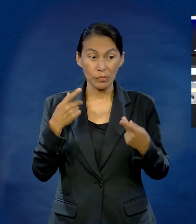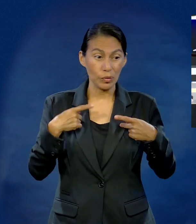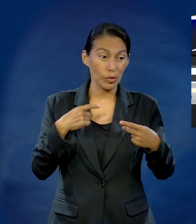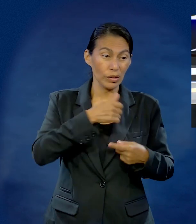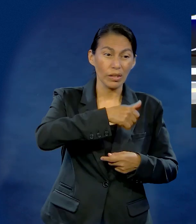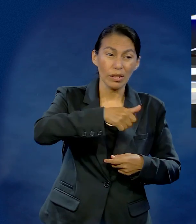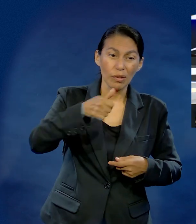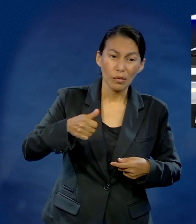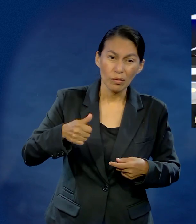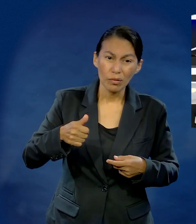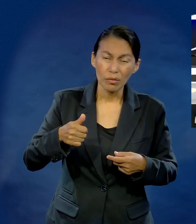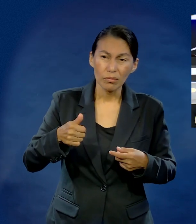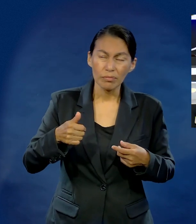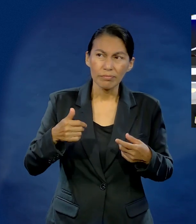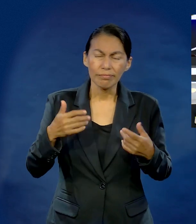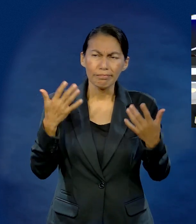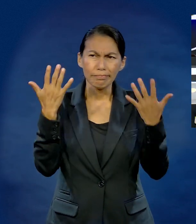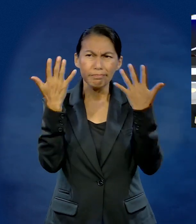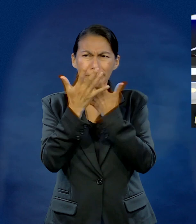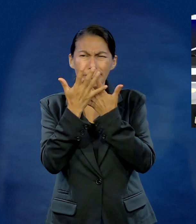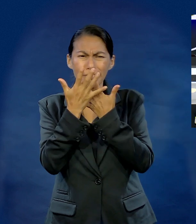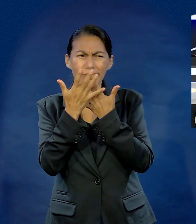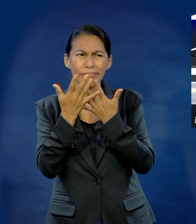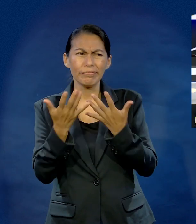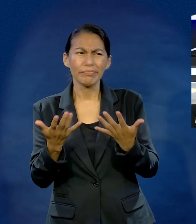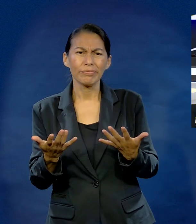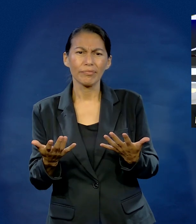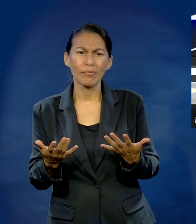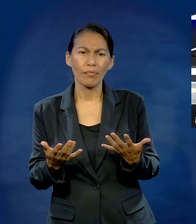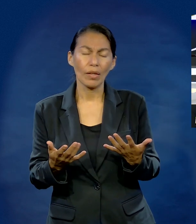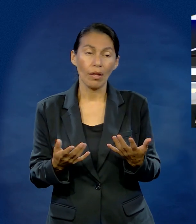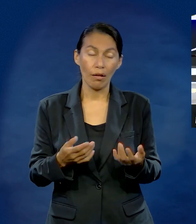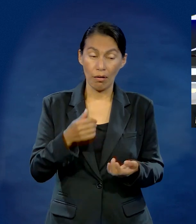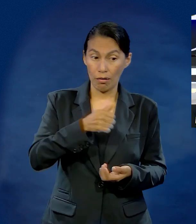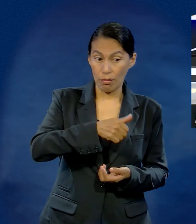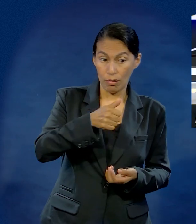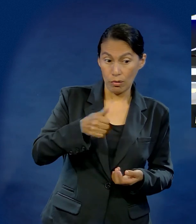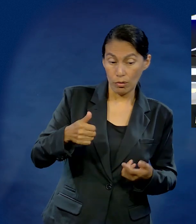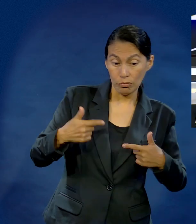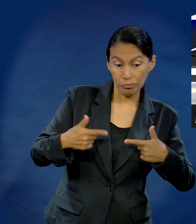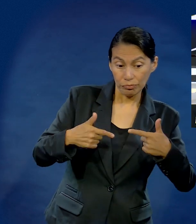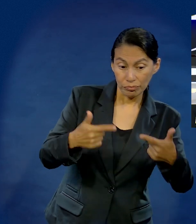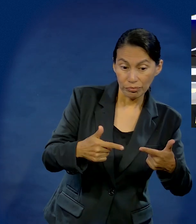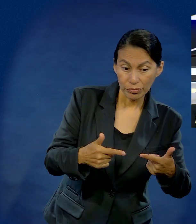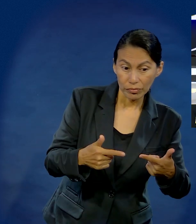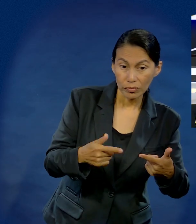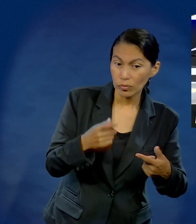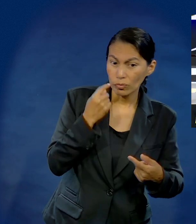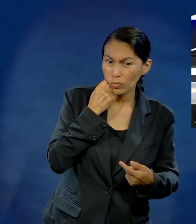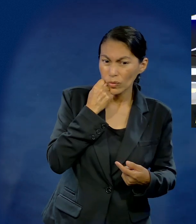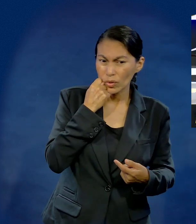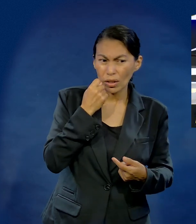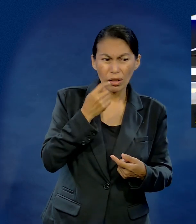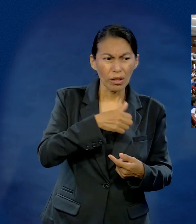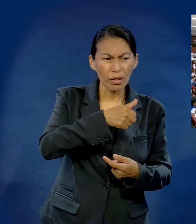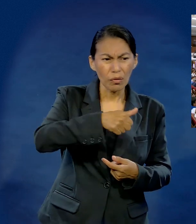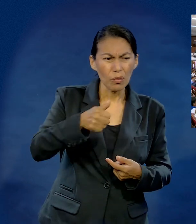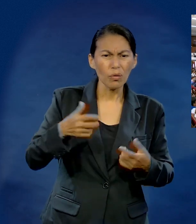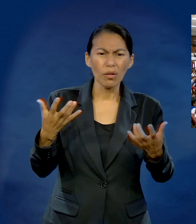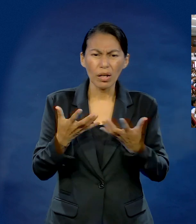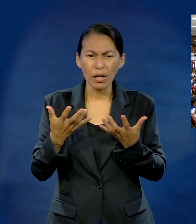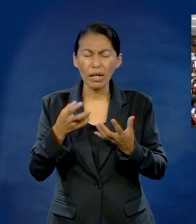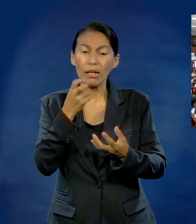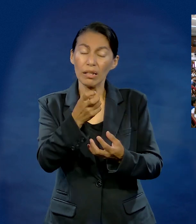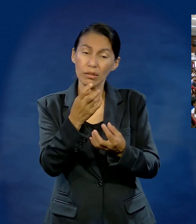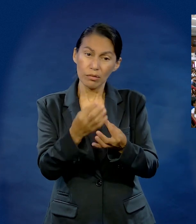Actitudes frente a mi terreno, eso me hizo pensar. Las actitudes tienen un impacto importantísimo en nuestras